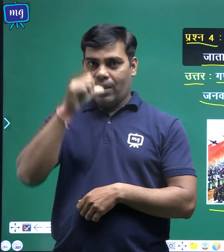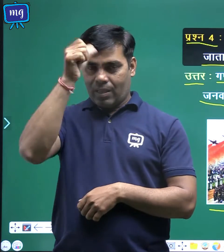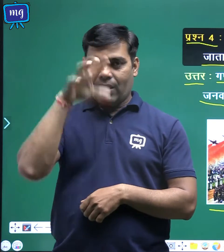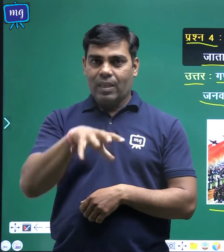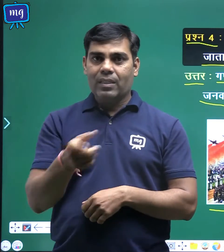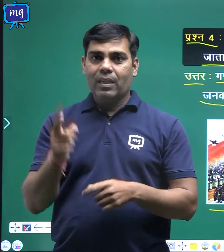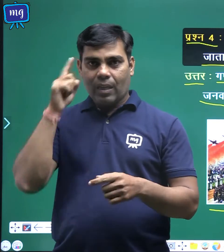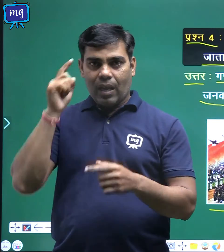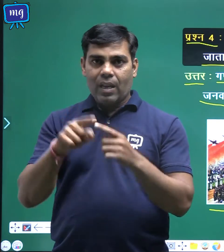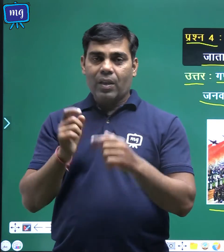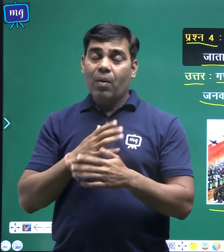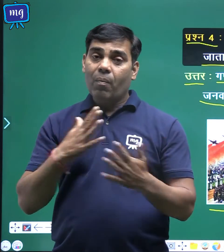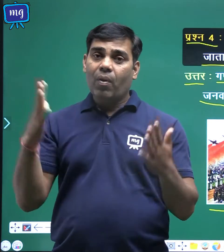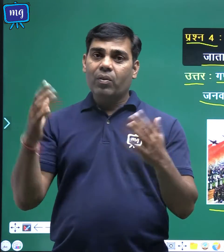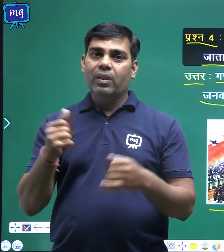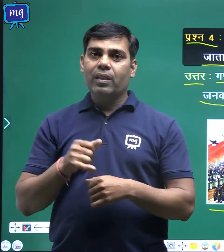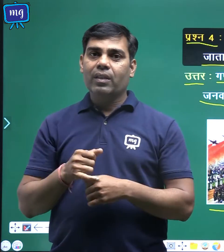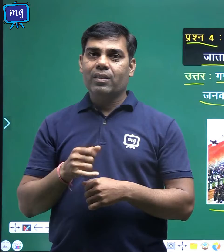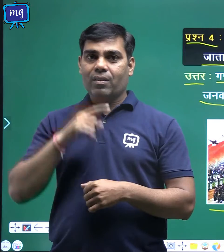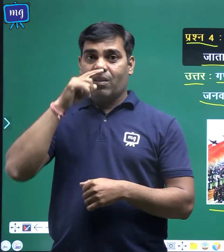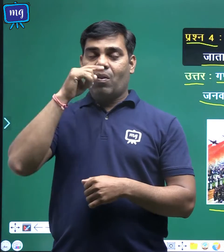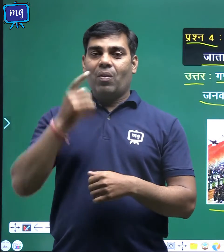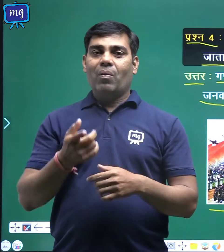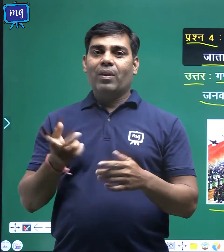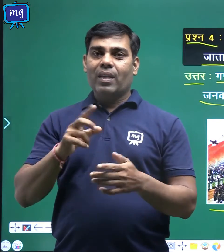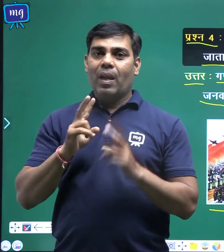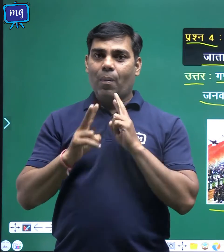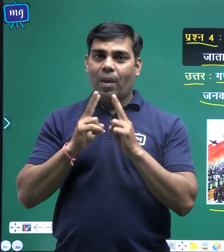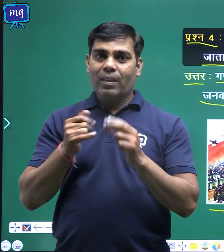लिए बहुत ही गौरव की बात है।